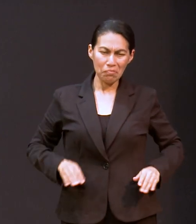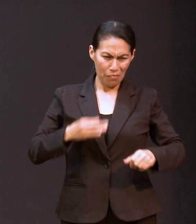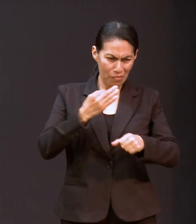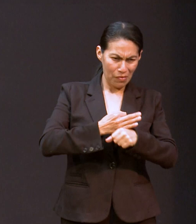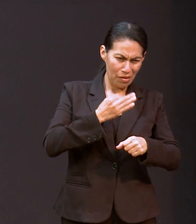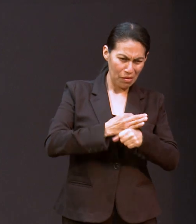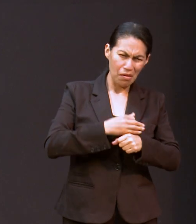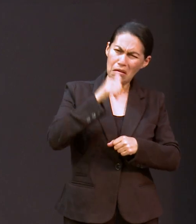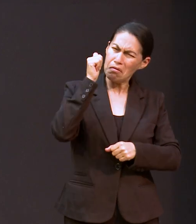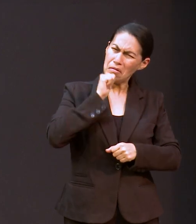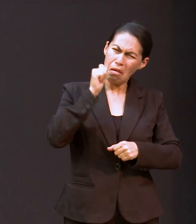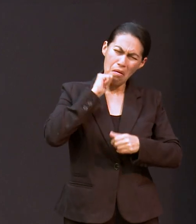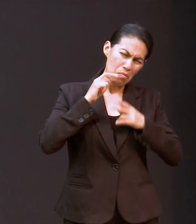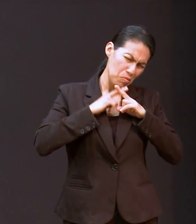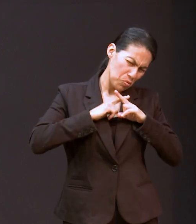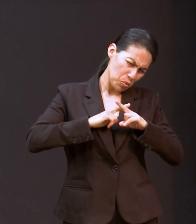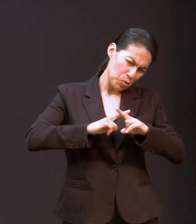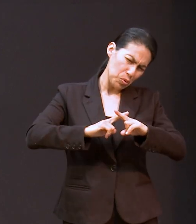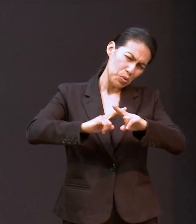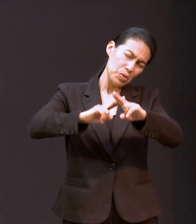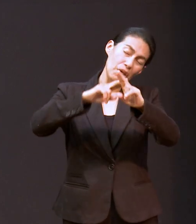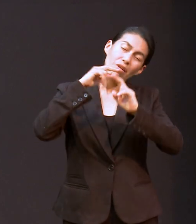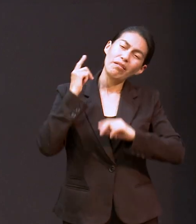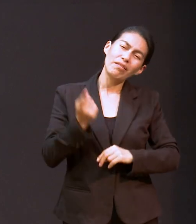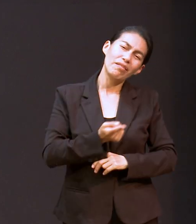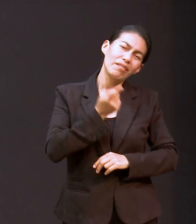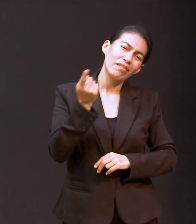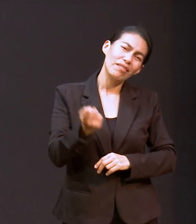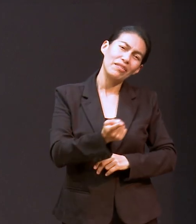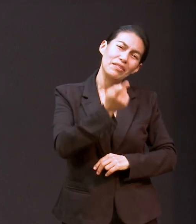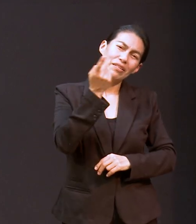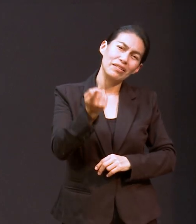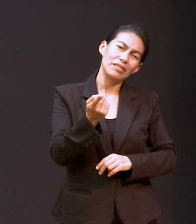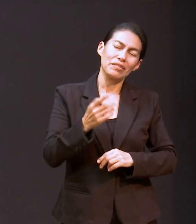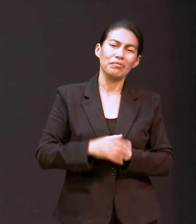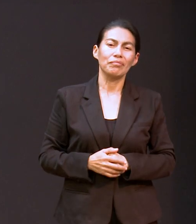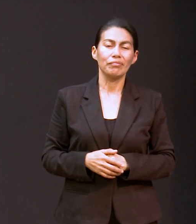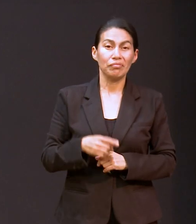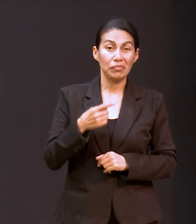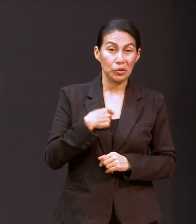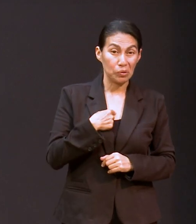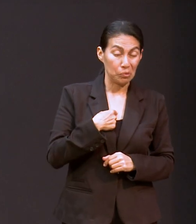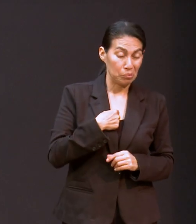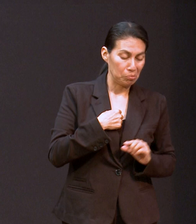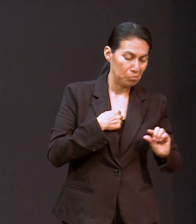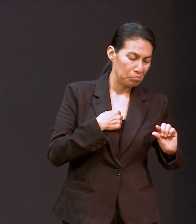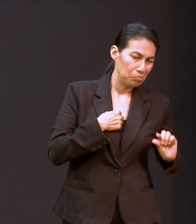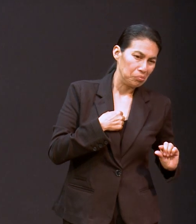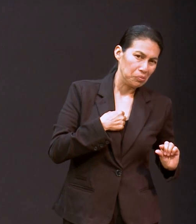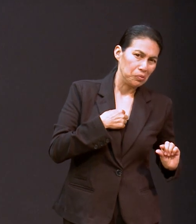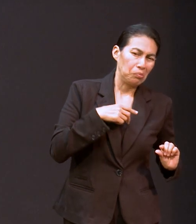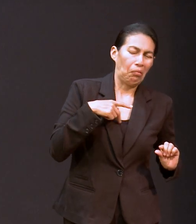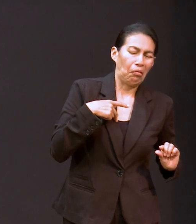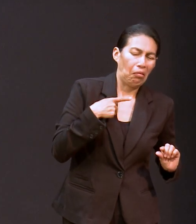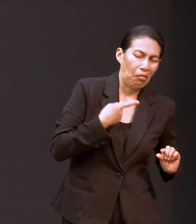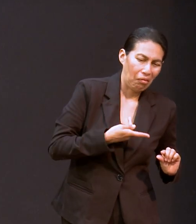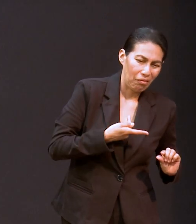glorificarle no solamente ahora sino por toda la eternidad porque qué somos